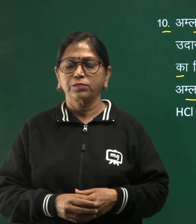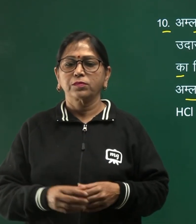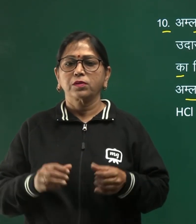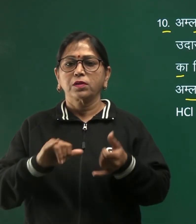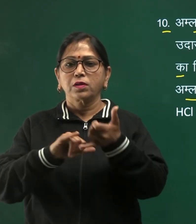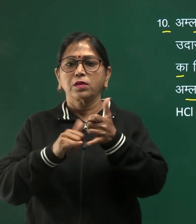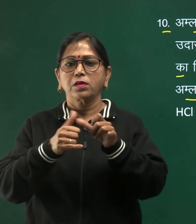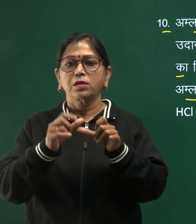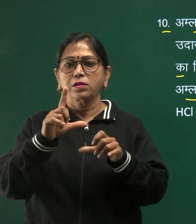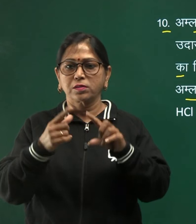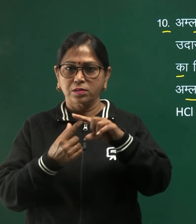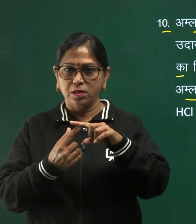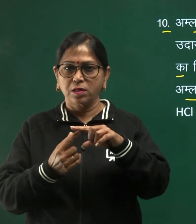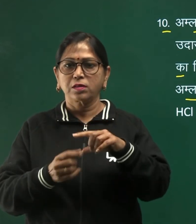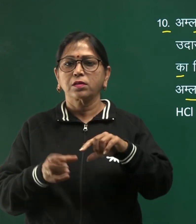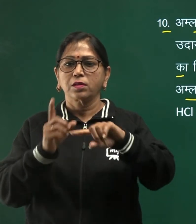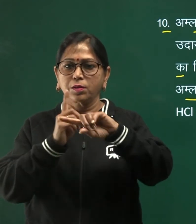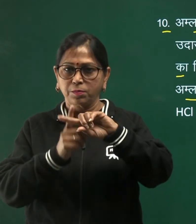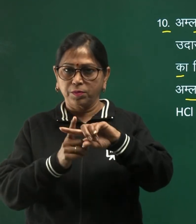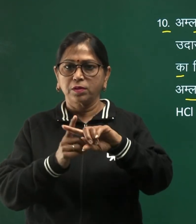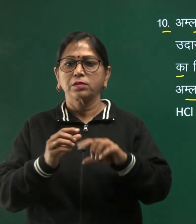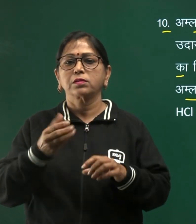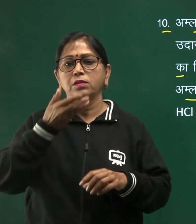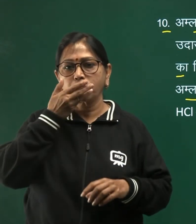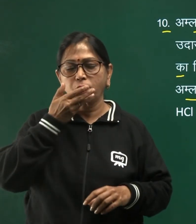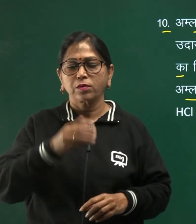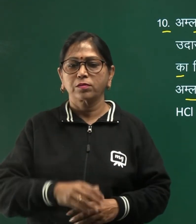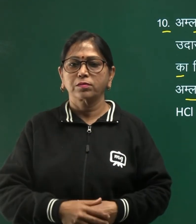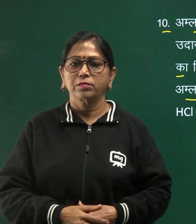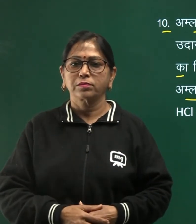बराबर लवण palasal